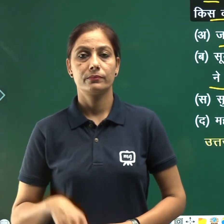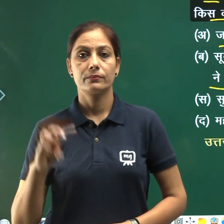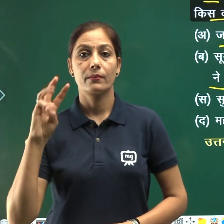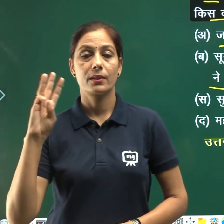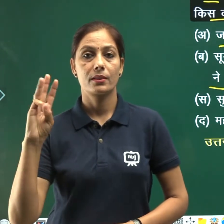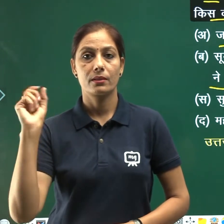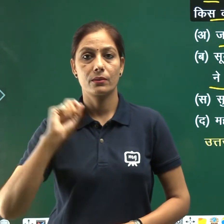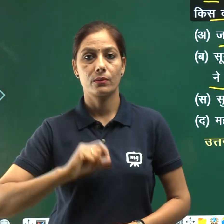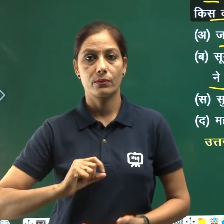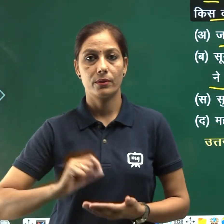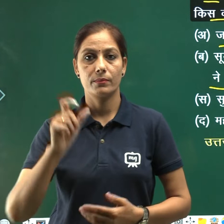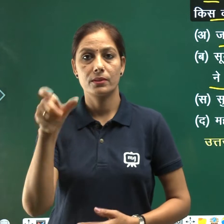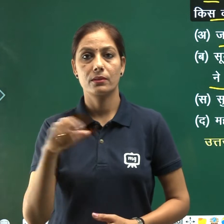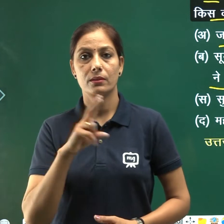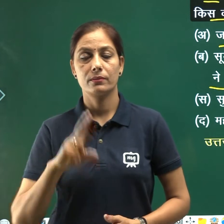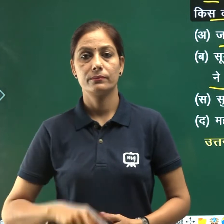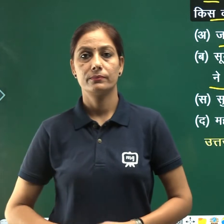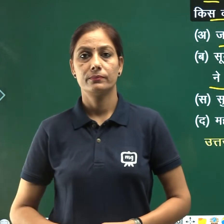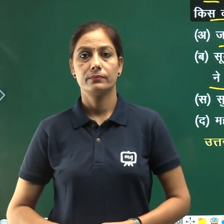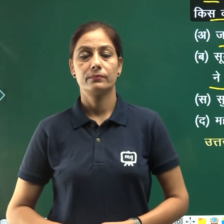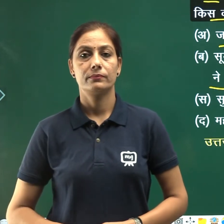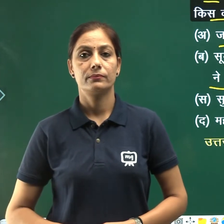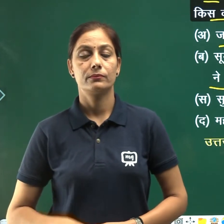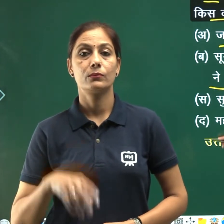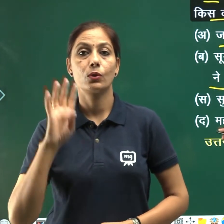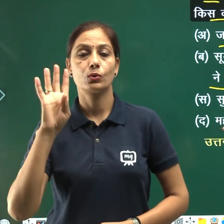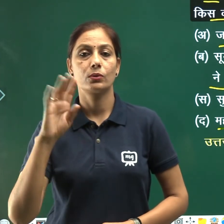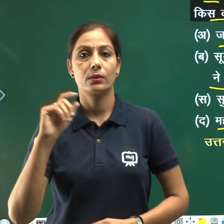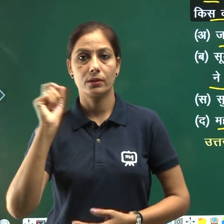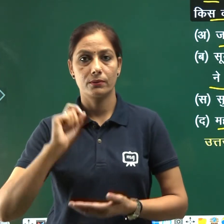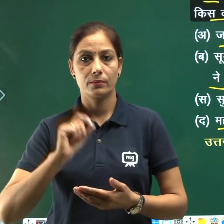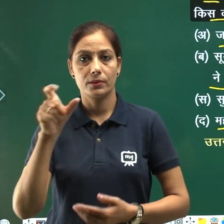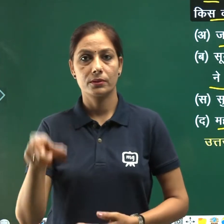तीसरा सुमित्रा नंदन पंत ने, चौथा महादेवी वर्मा ने।